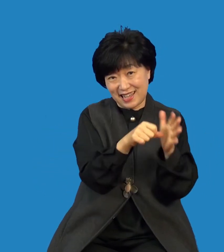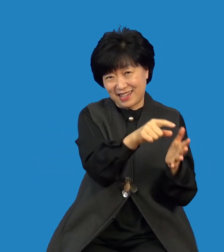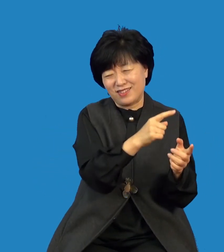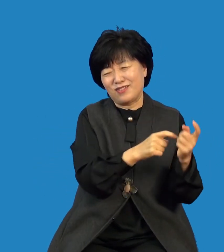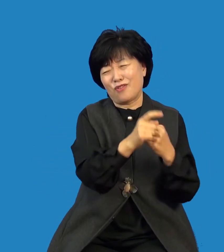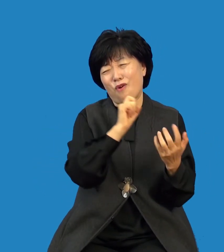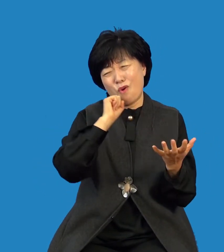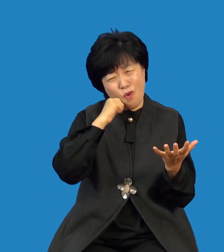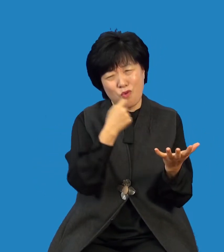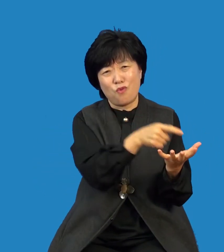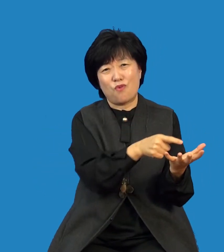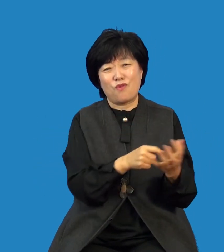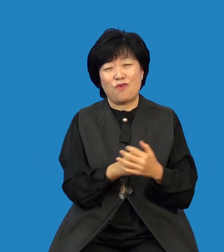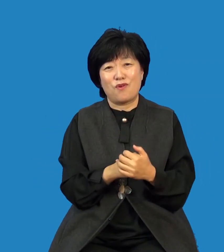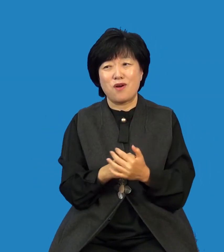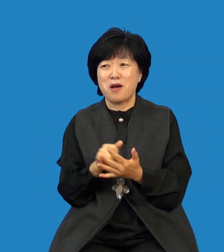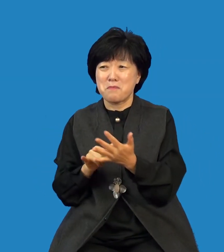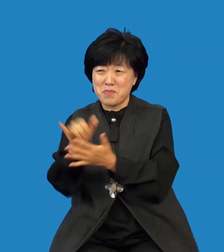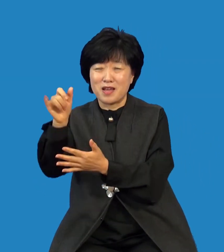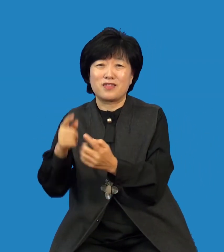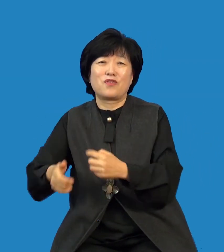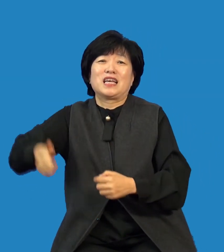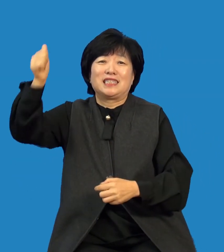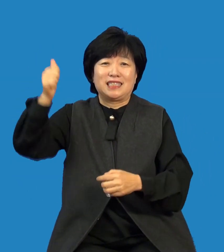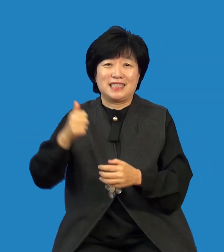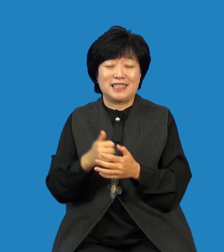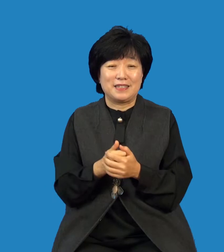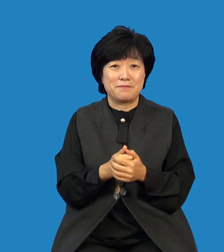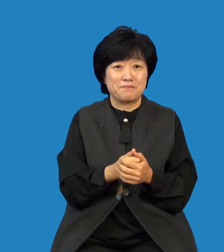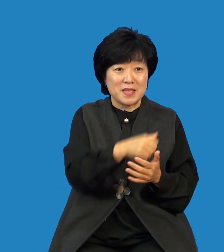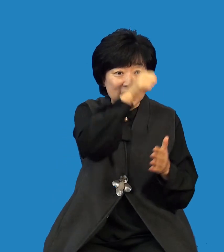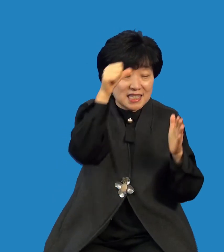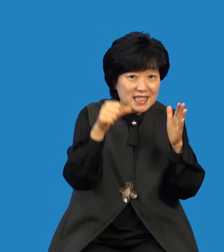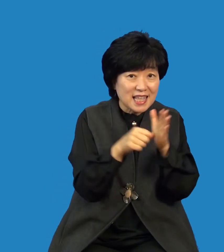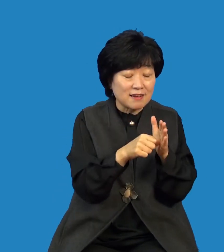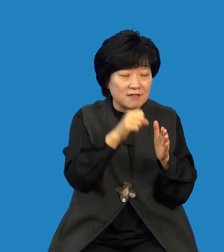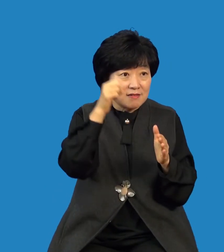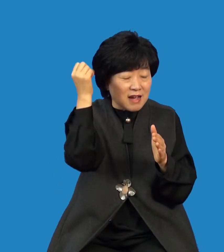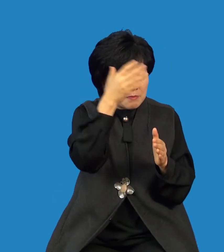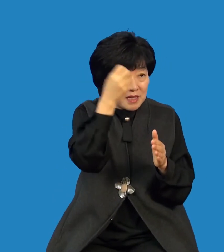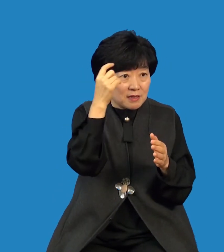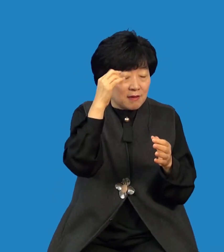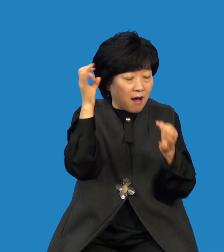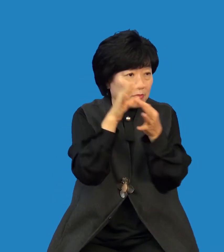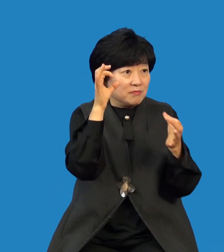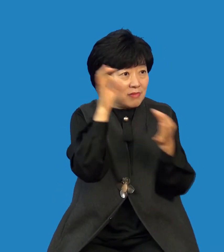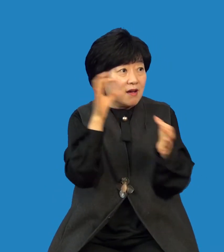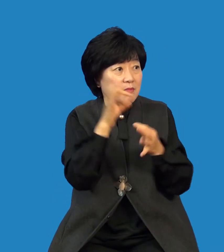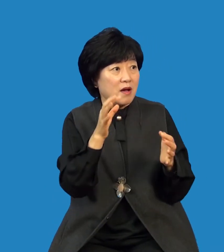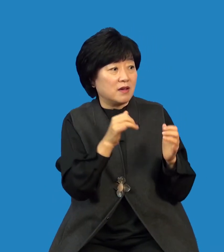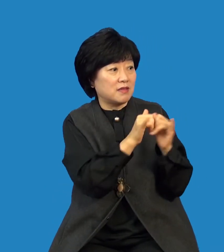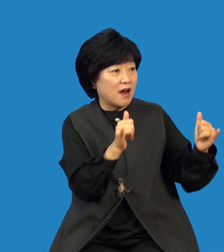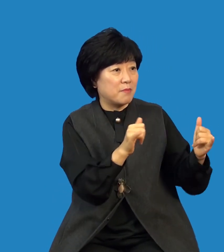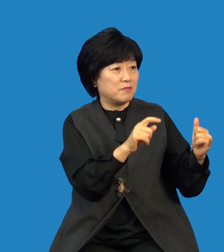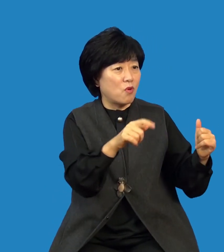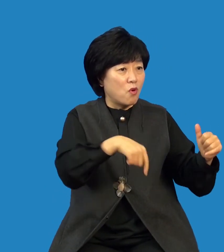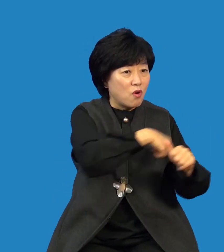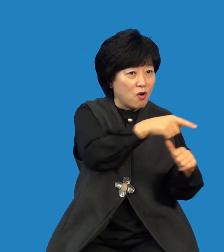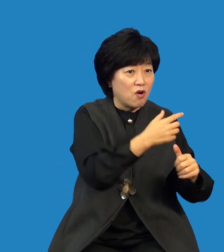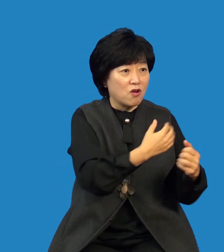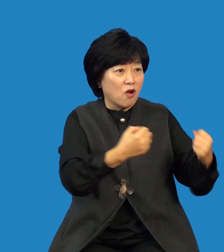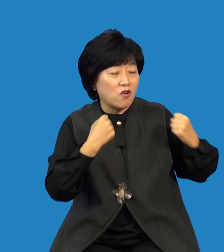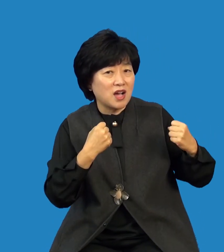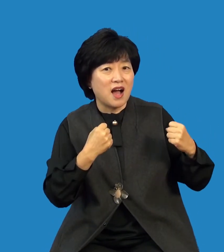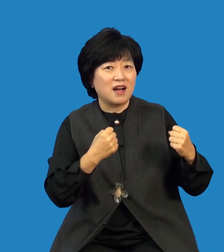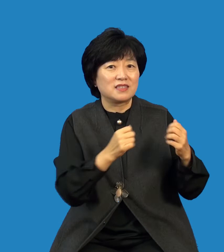인생에는요 우리가 예측할 수 없는 요소들이 무한히 많아요. 무한히 많아. 내 건강부터 시작을 해서 다른 사람과의 관계, 직장에서의 일들,